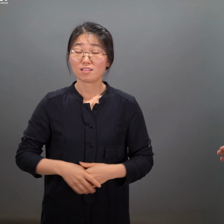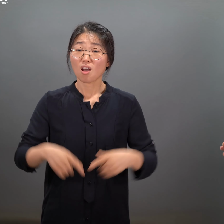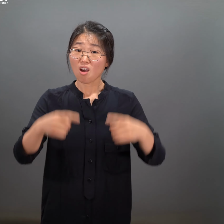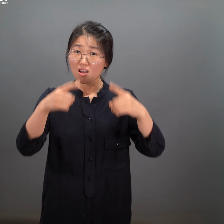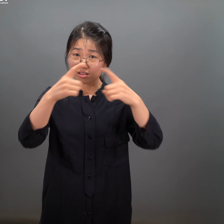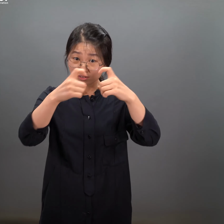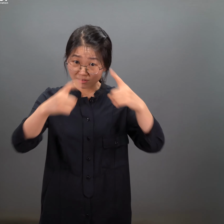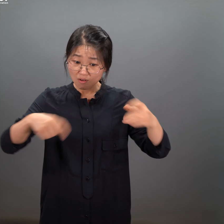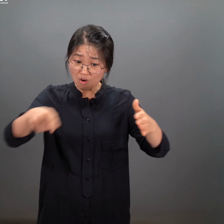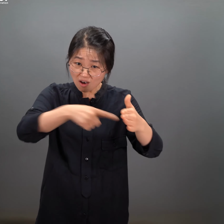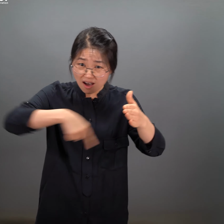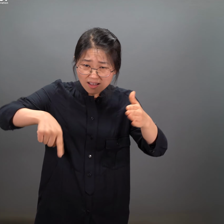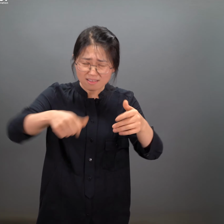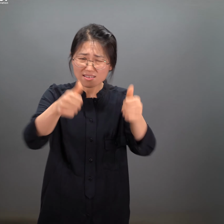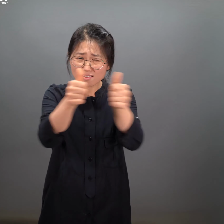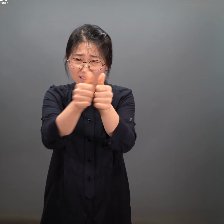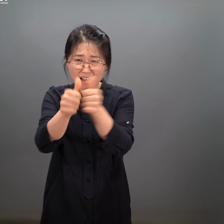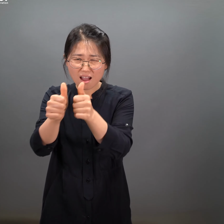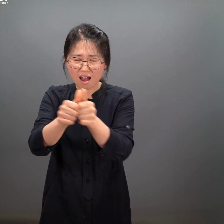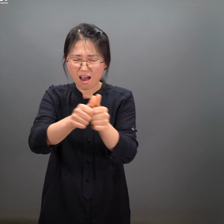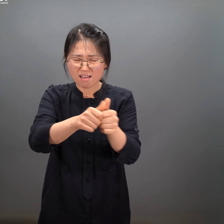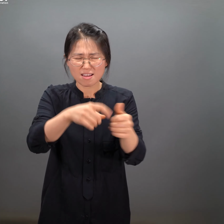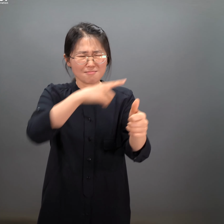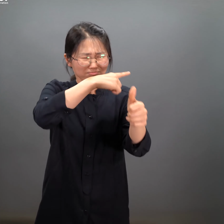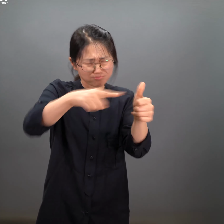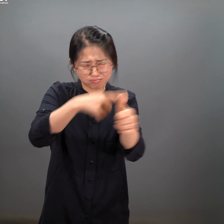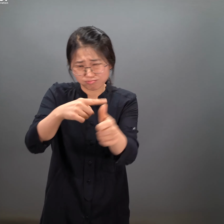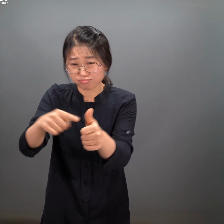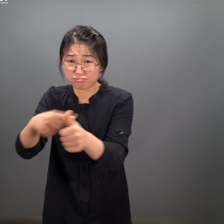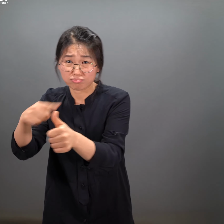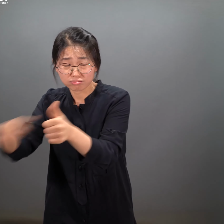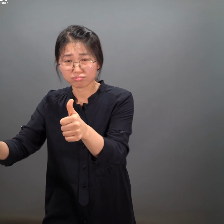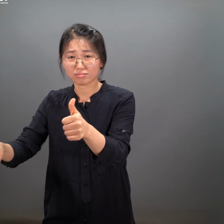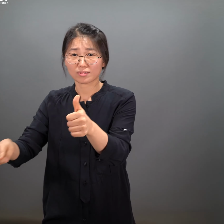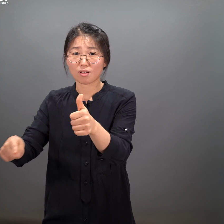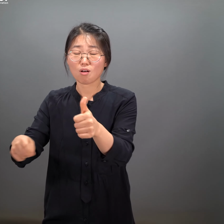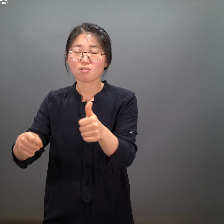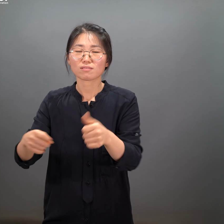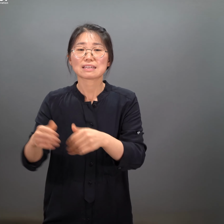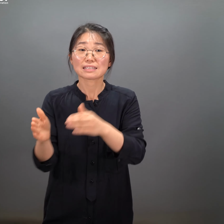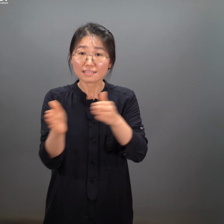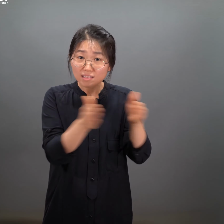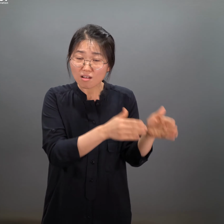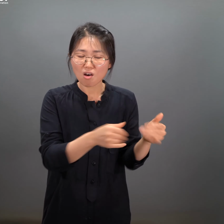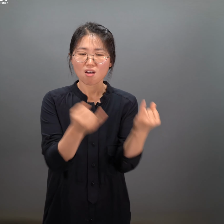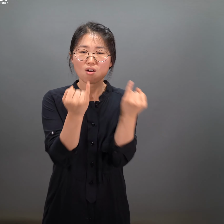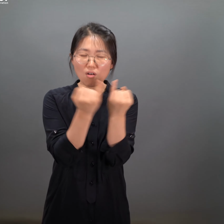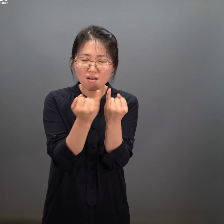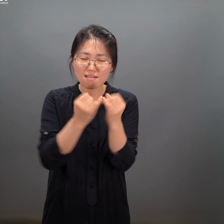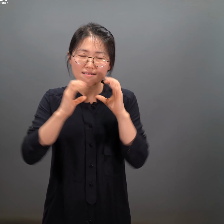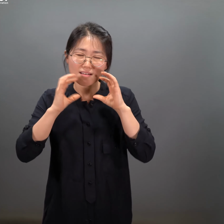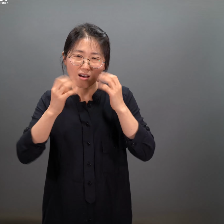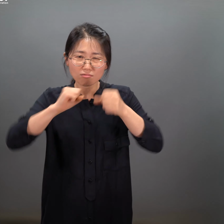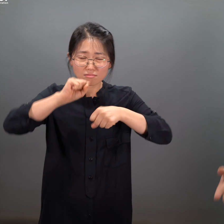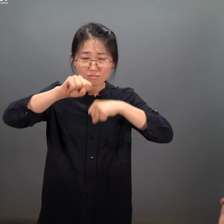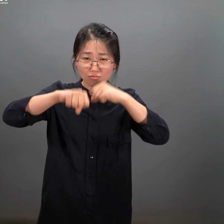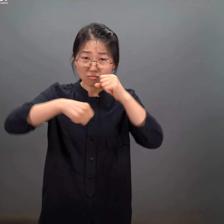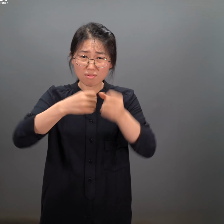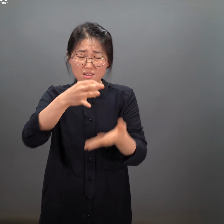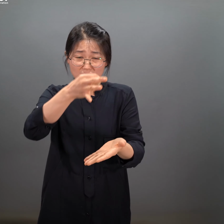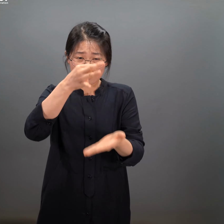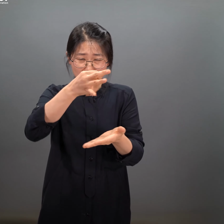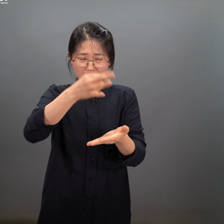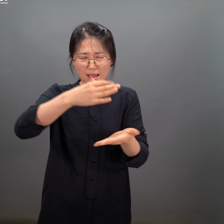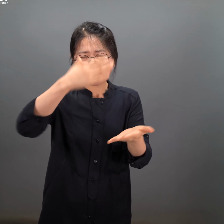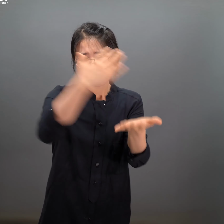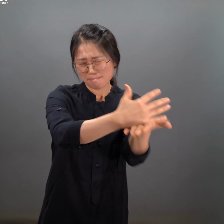안에 남자들을 다 죽이는 겁니다. 그리고 전쟁 중에 여자들과 유아들과 가축들과 또 성읍 가운데